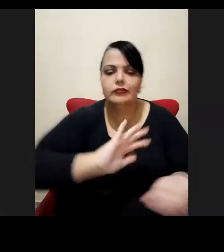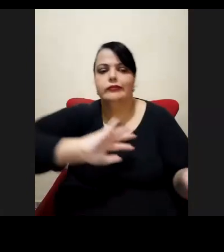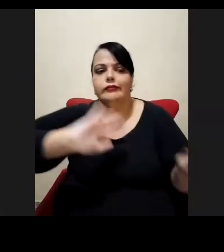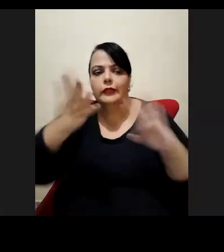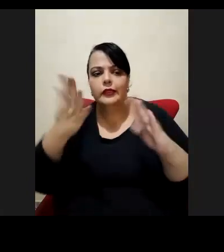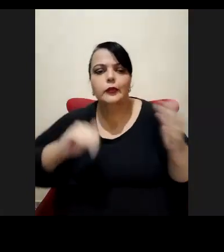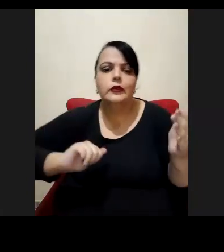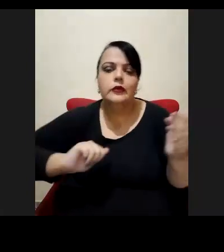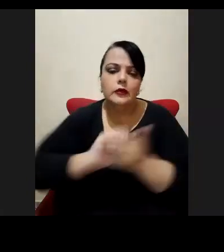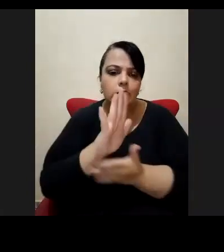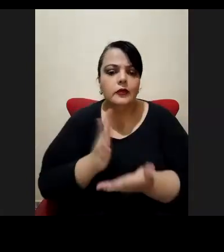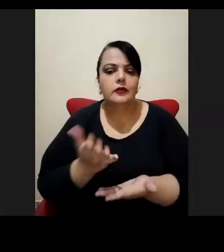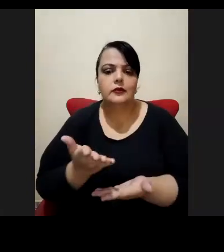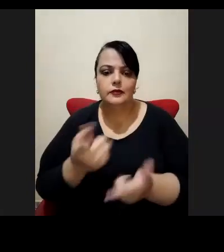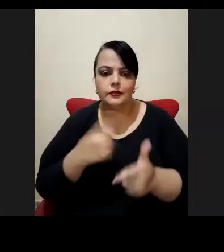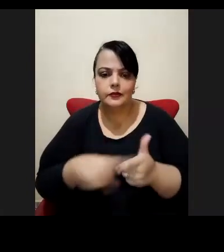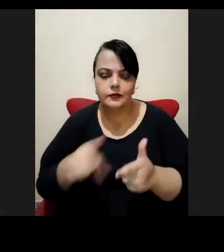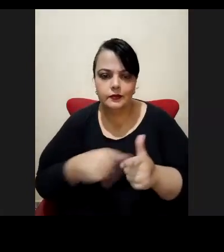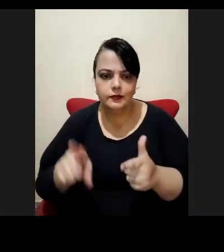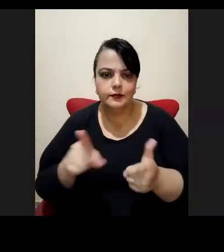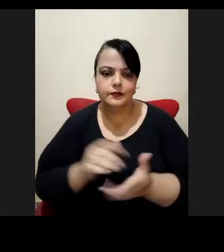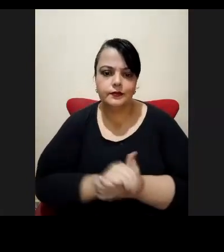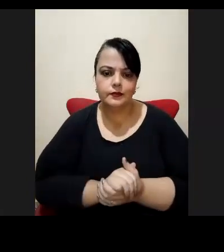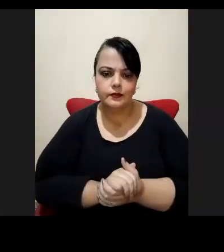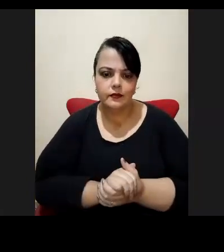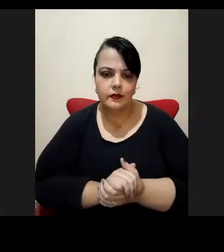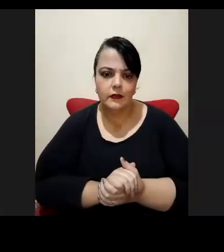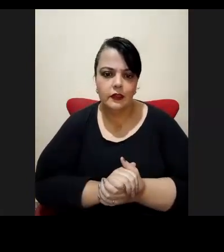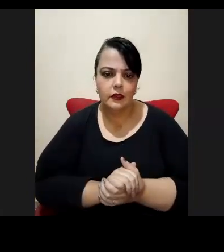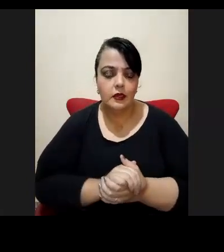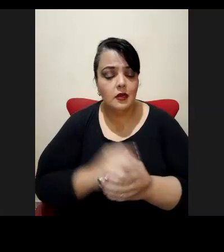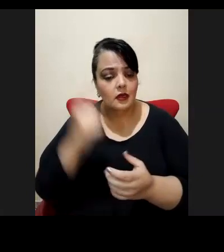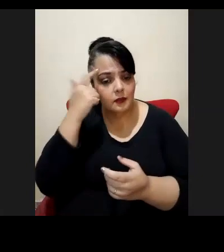sofrerá consequências da sua incapacidade ou